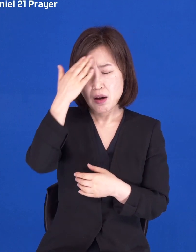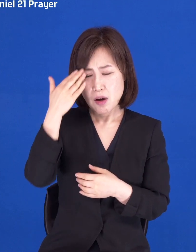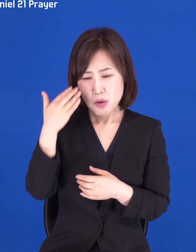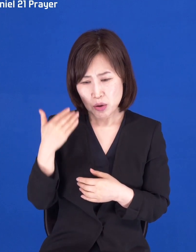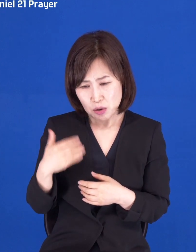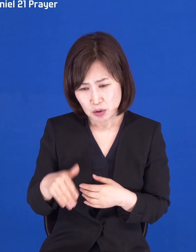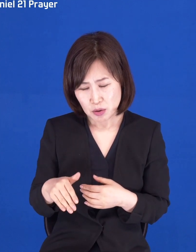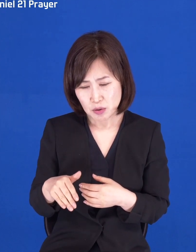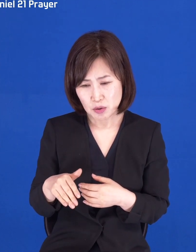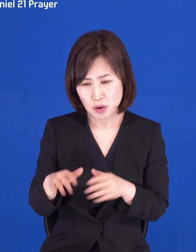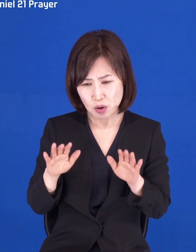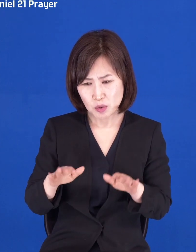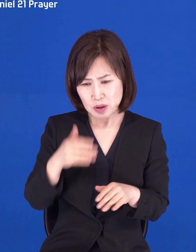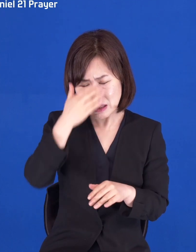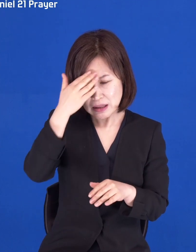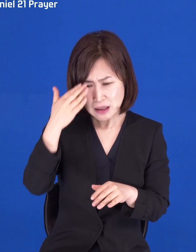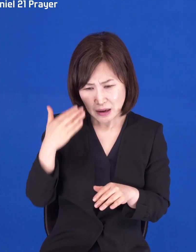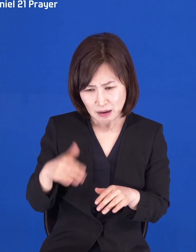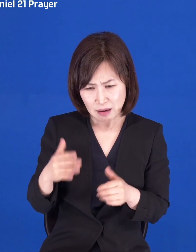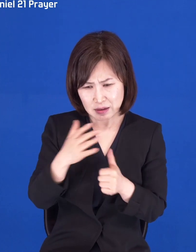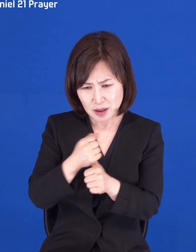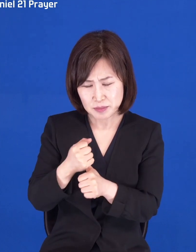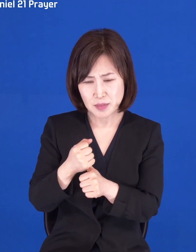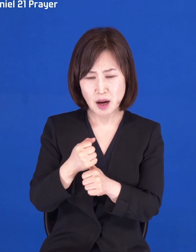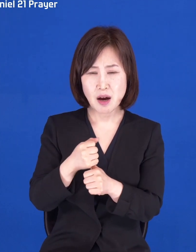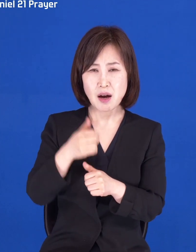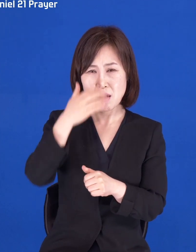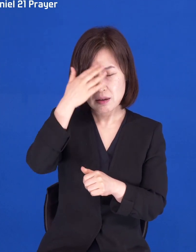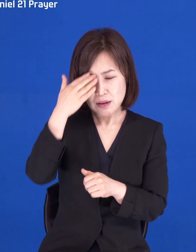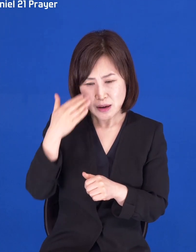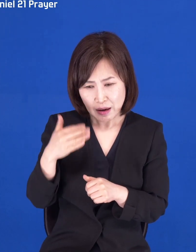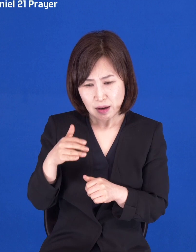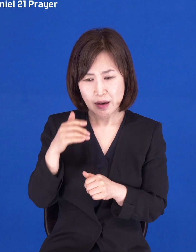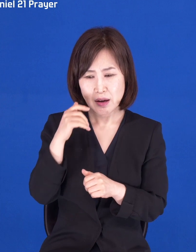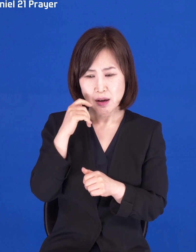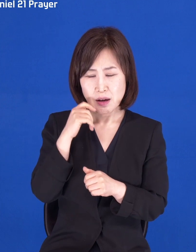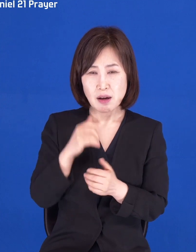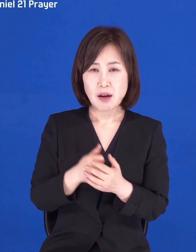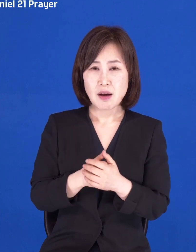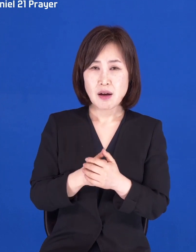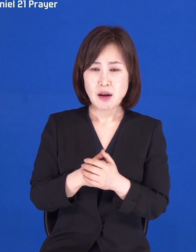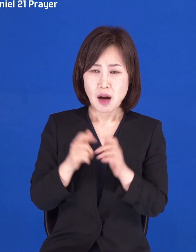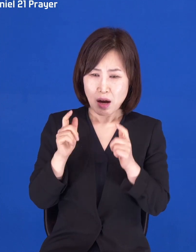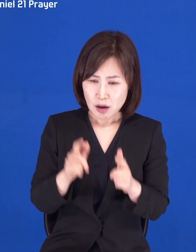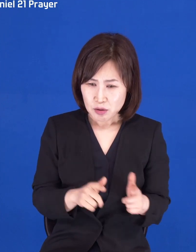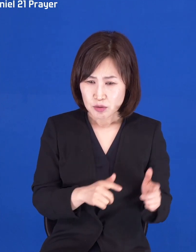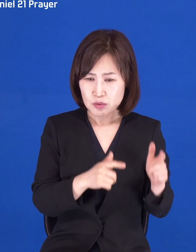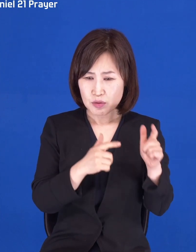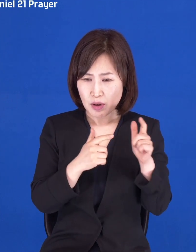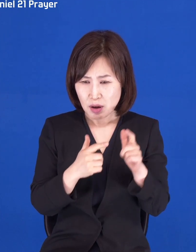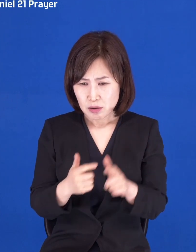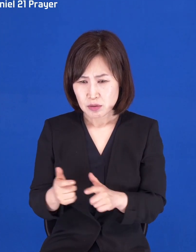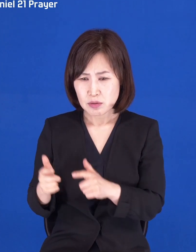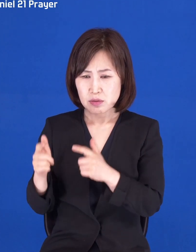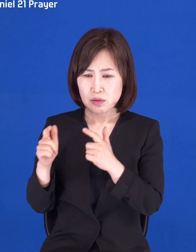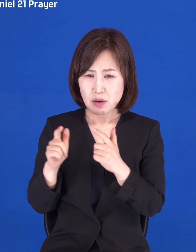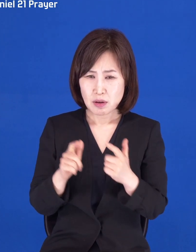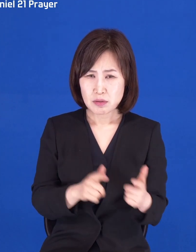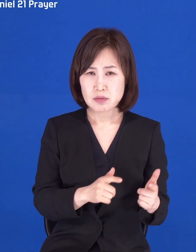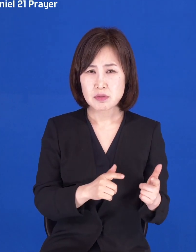어젯밤은 지나갔네 하면서 안도하고 잠깐 눈을 붙이고, 그리고 또 하루 일과하고 이렇게 하면서